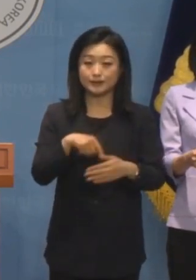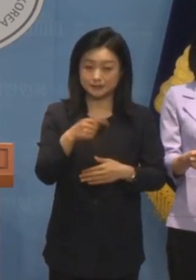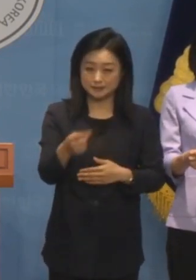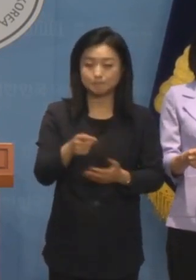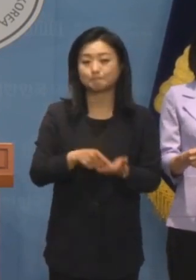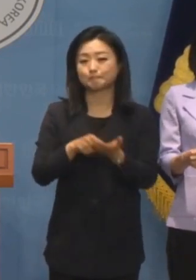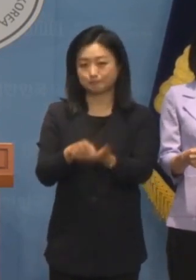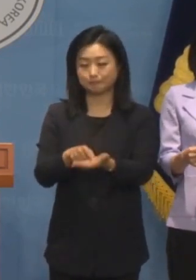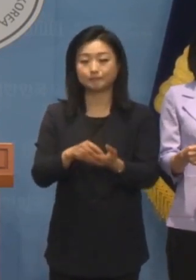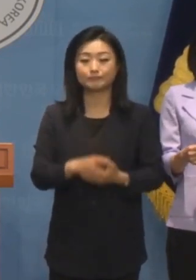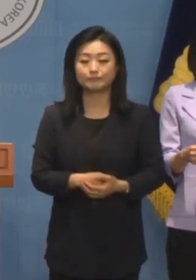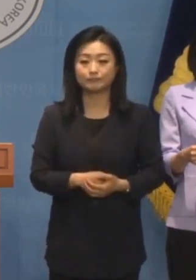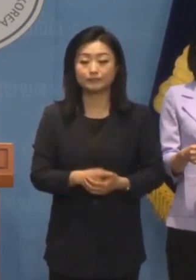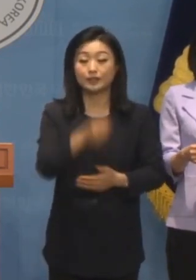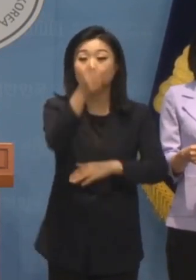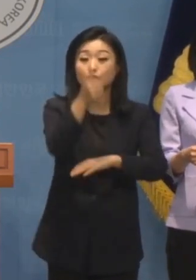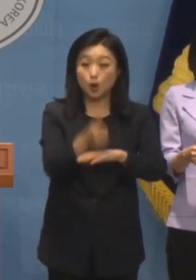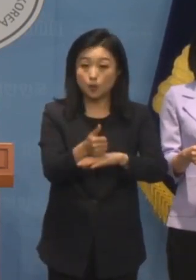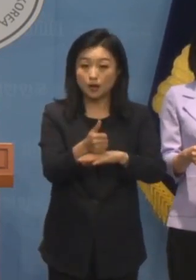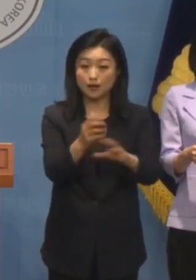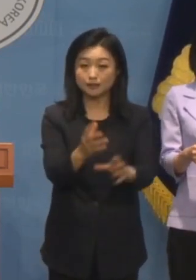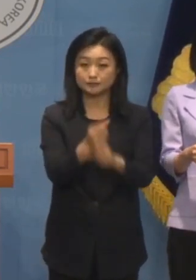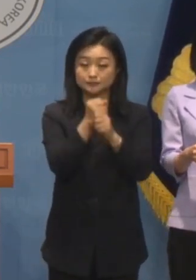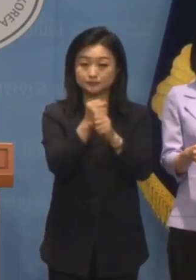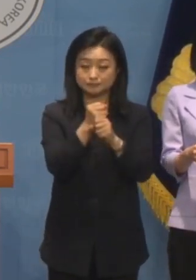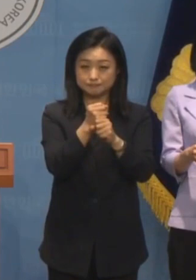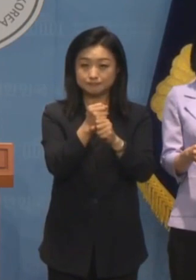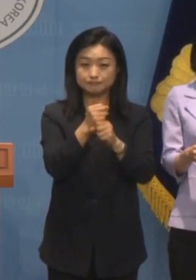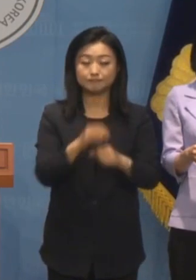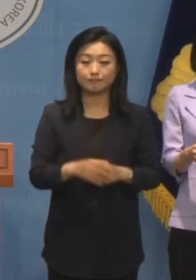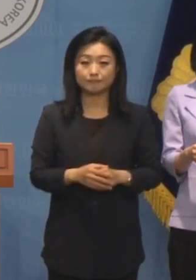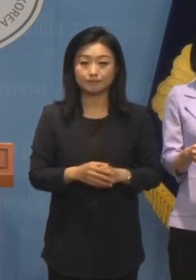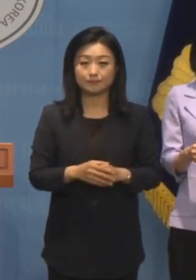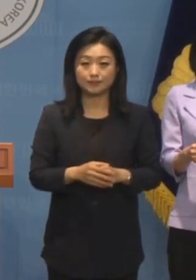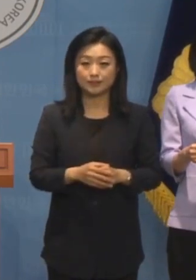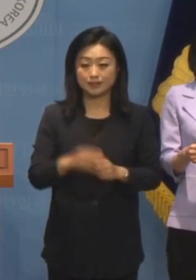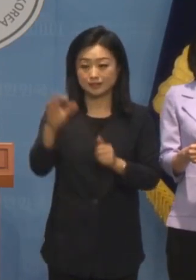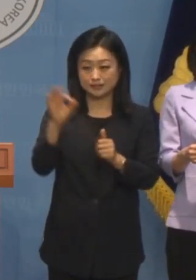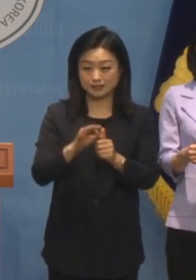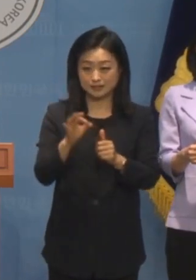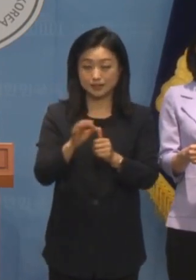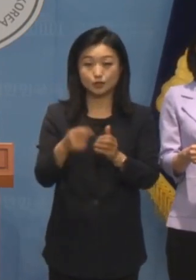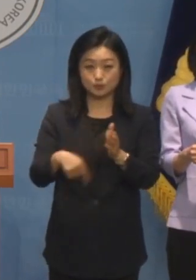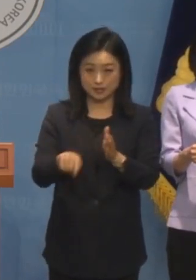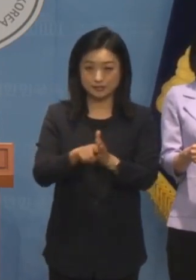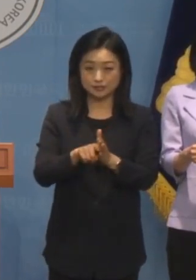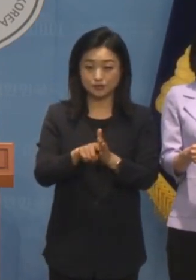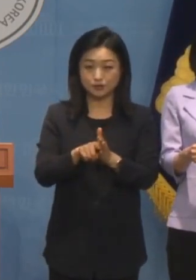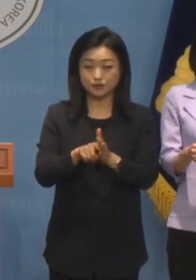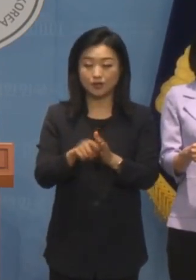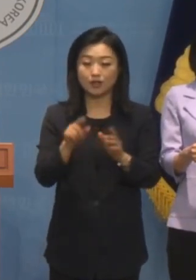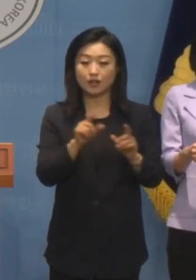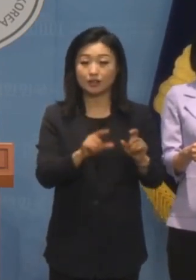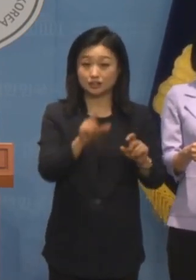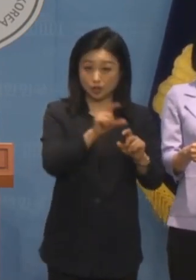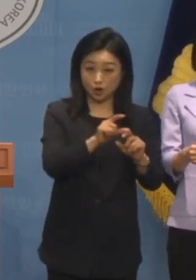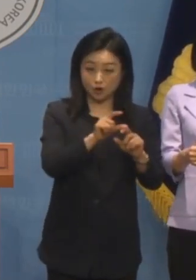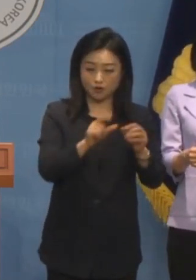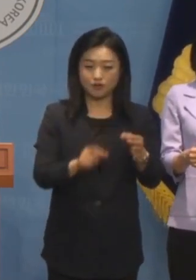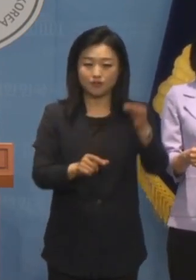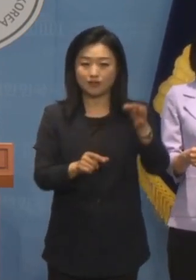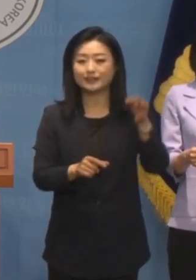바 있습니다. 그 결과로 노후 소득 보장을 위한 국가 책임을 강화하자 소위 더 내고 더